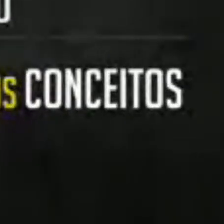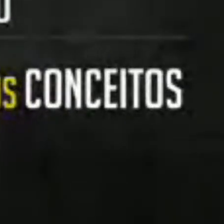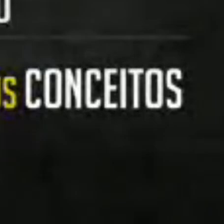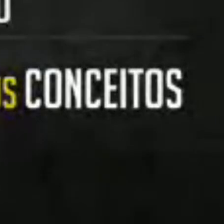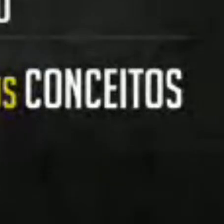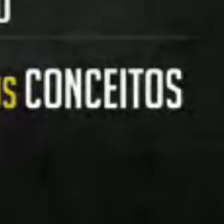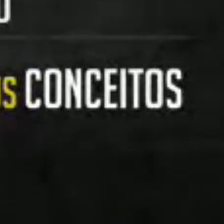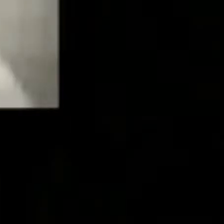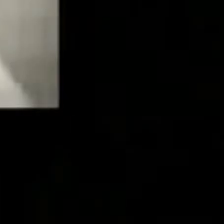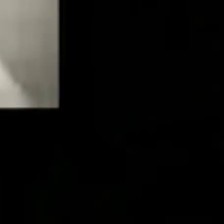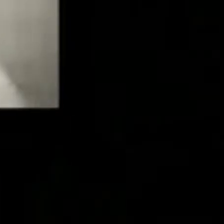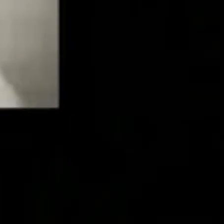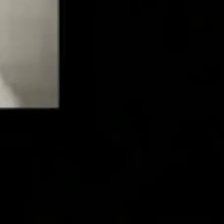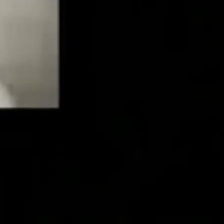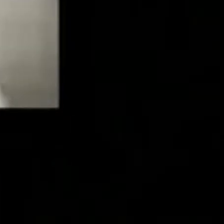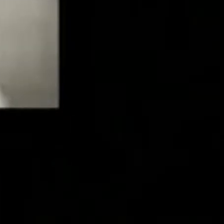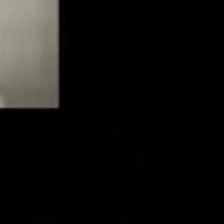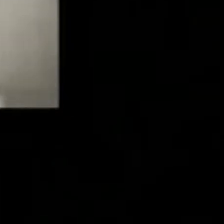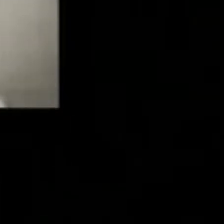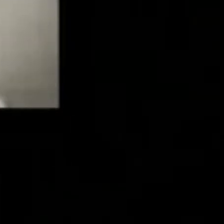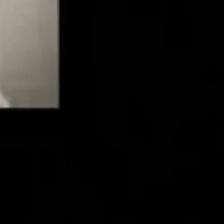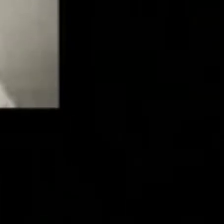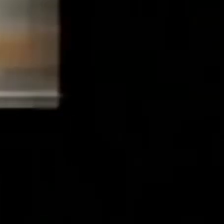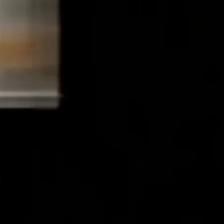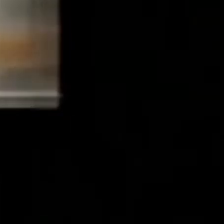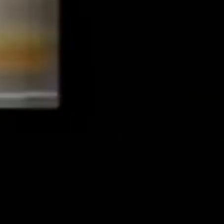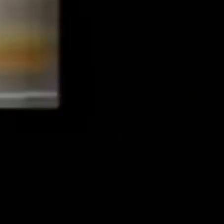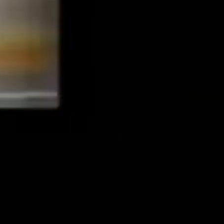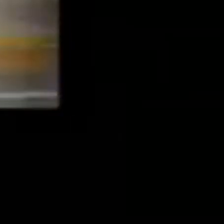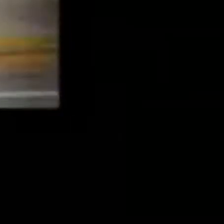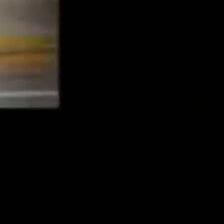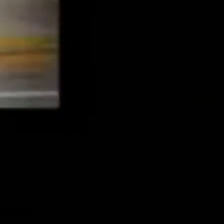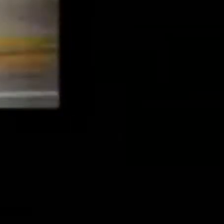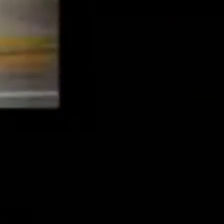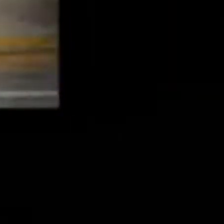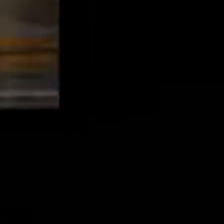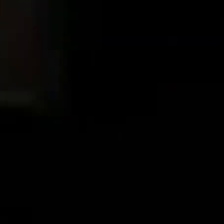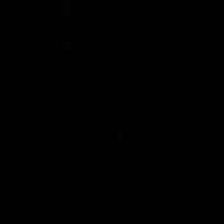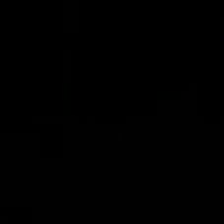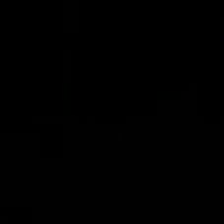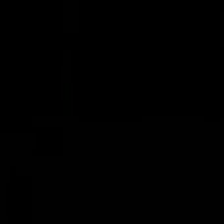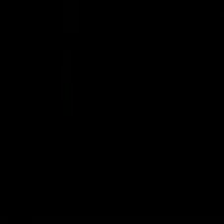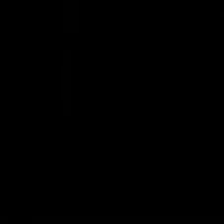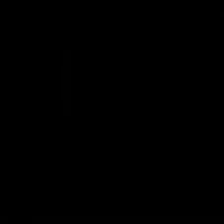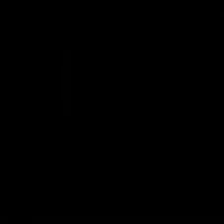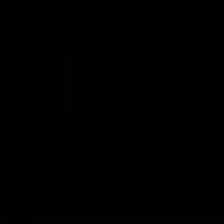seus conceitos. A garota desce a rampa e volta para o lugar onde estava.